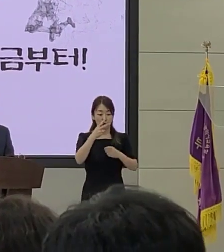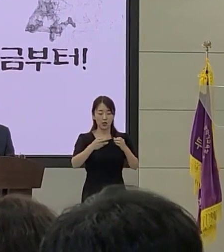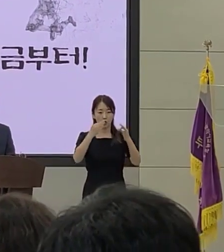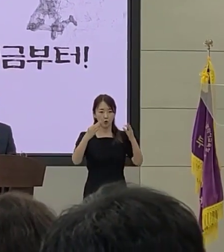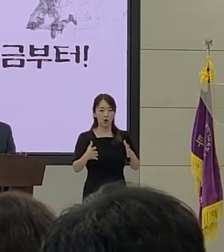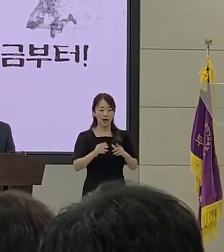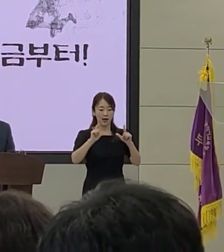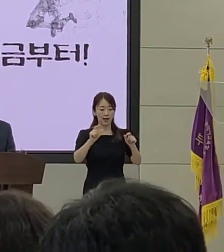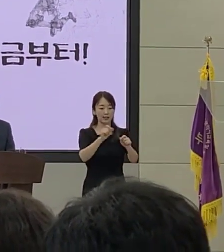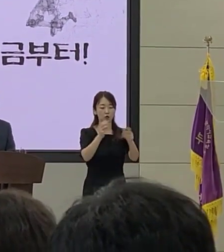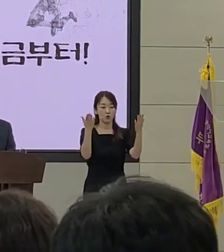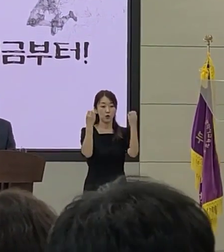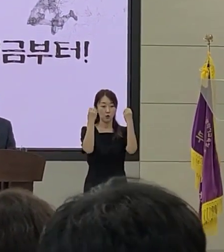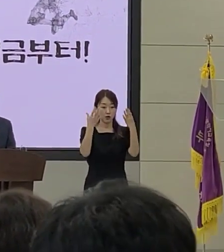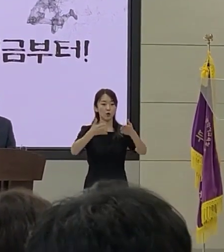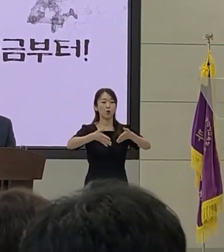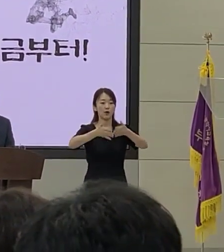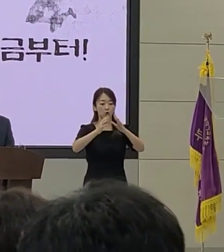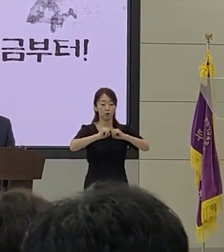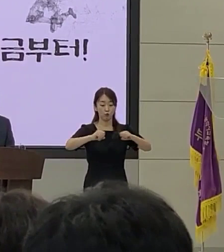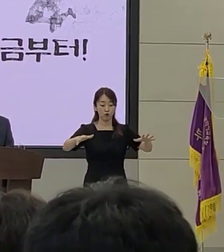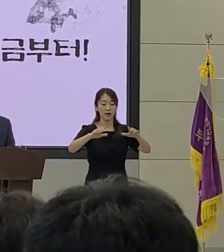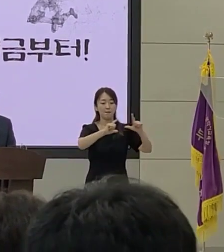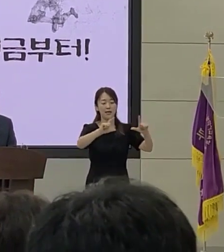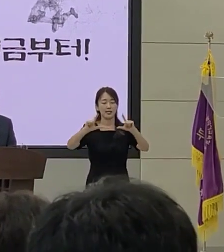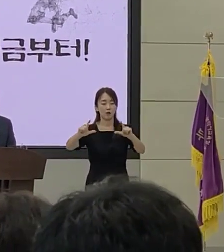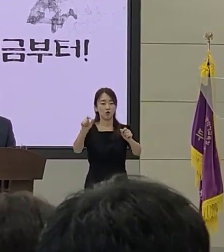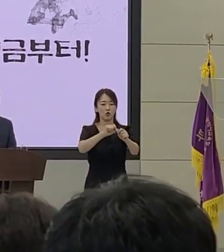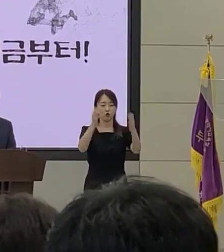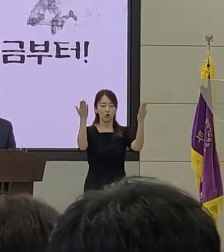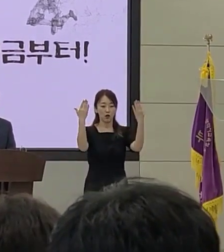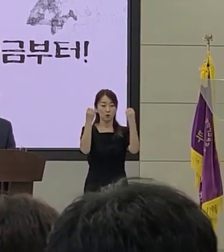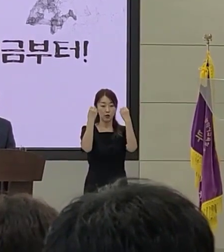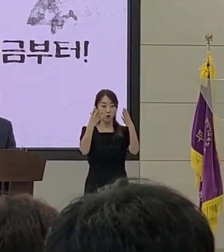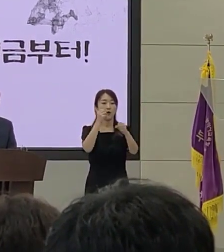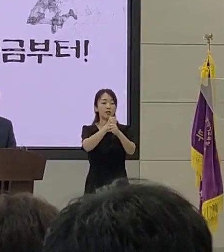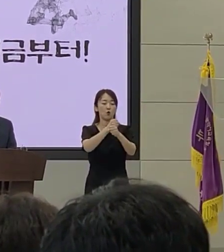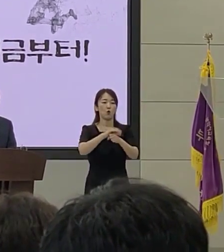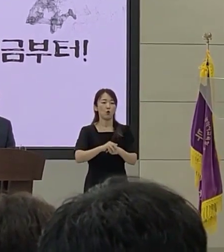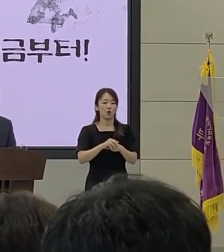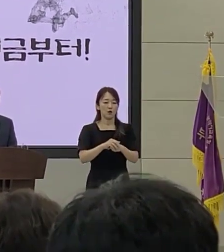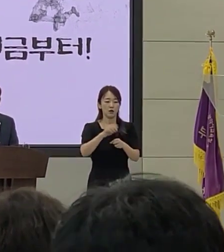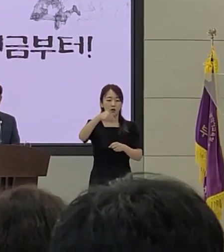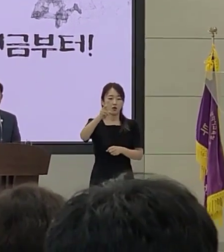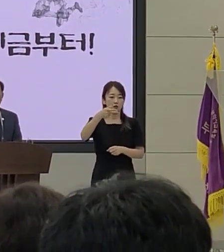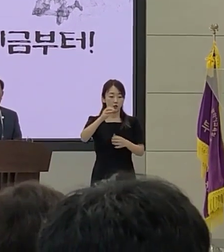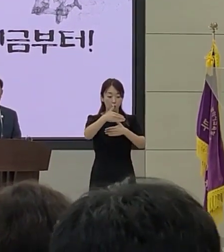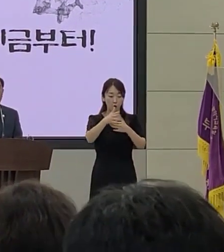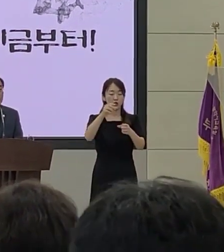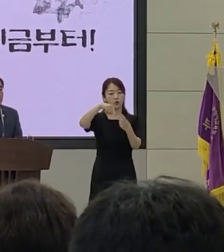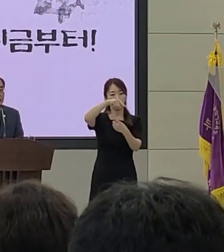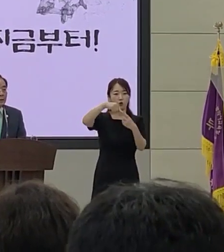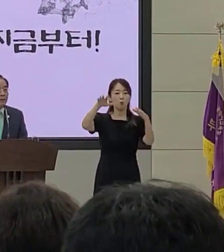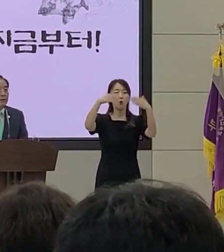앞으로 2년간 각 구별 특수학교 신설과 분산 배치, 특수학교 신정설, 거점형 교실을